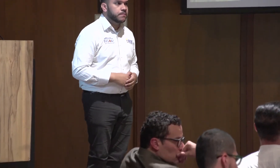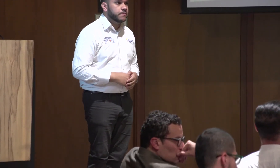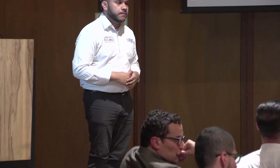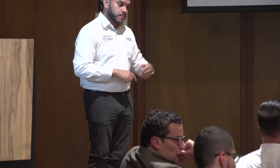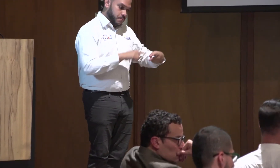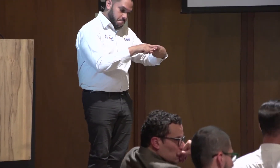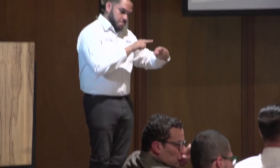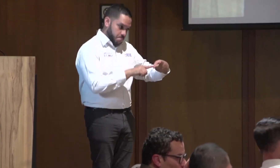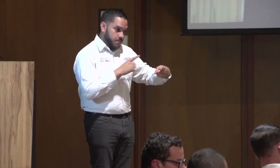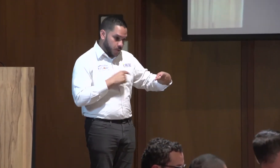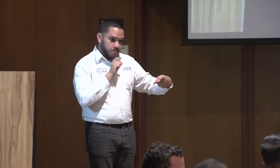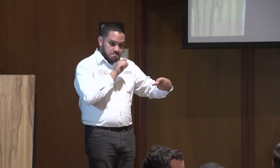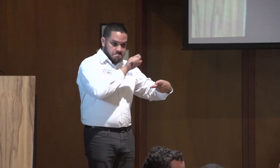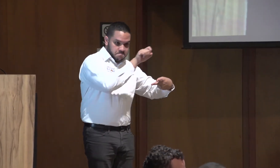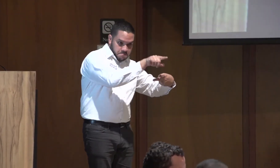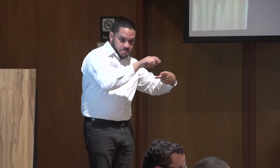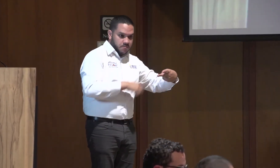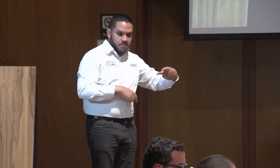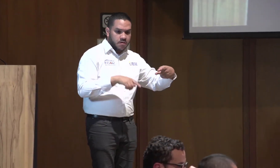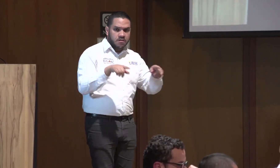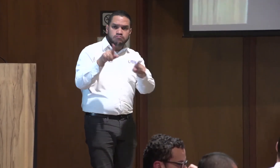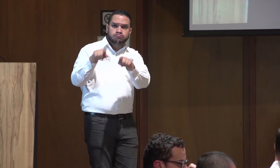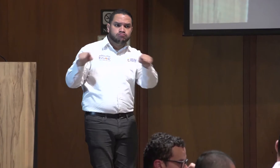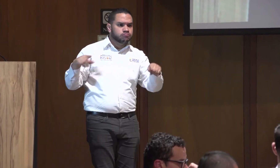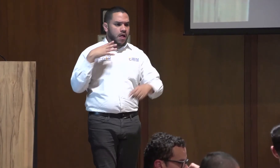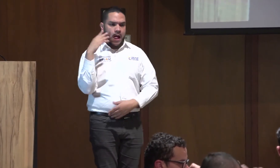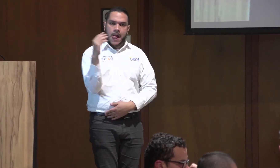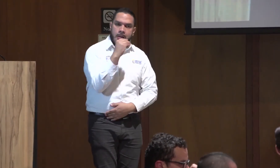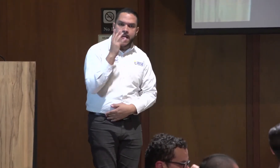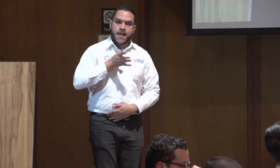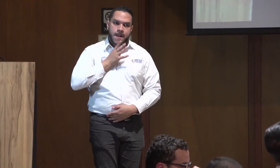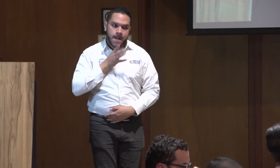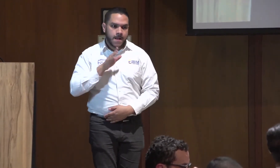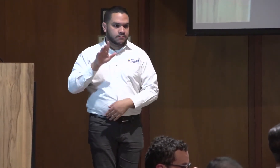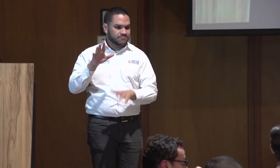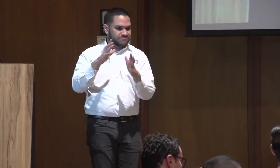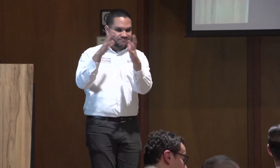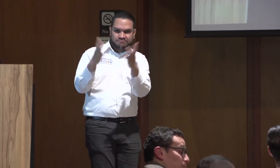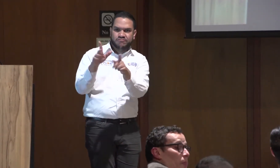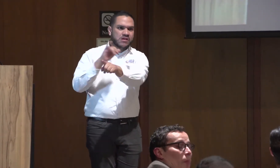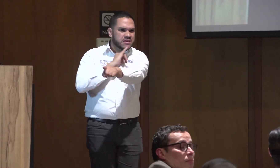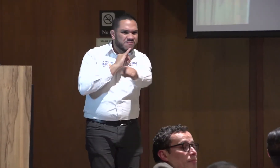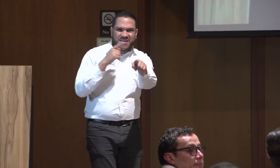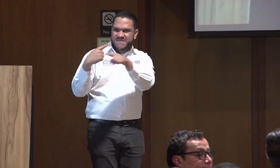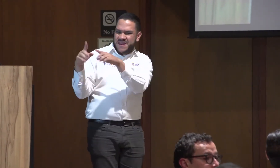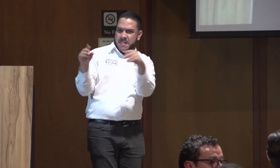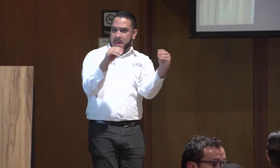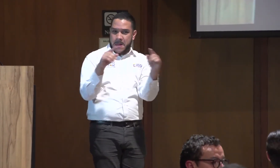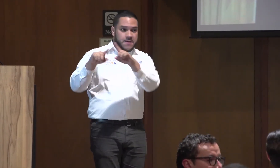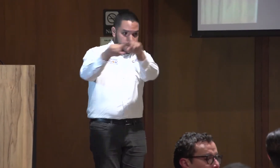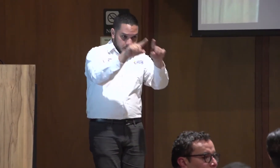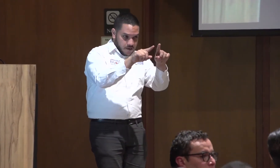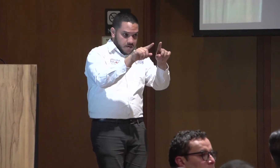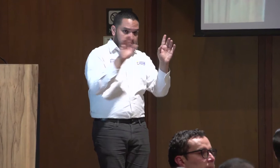primera es si los parlantes en el mundo se entienden en diversos idiomas o se confunden o